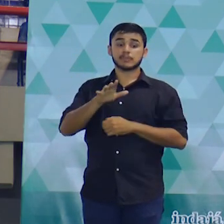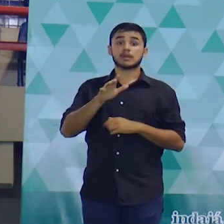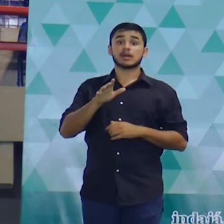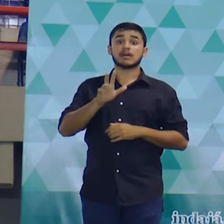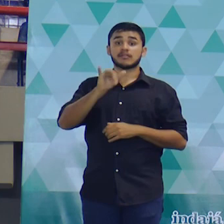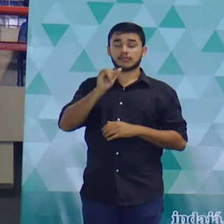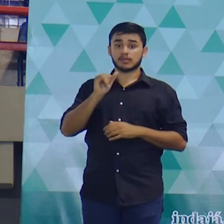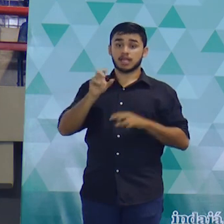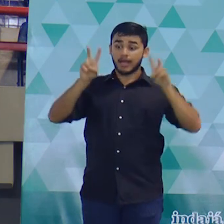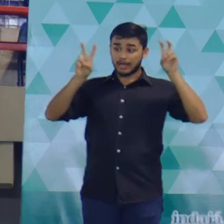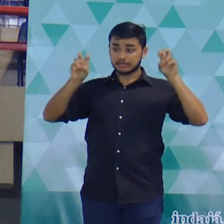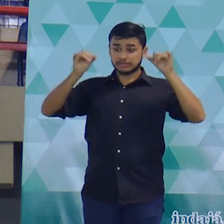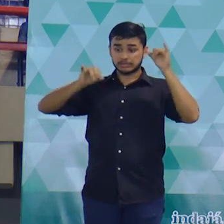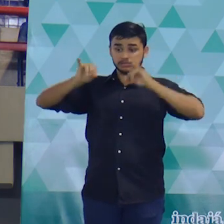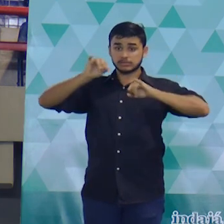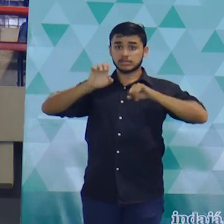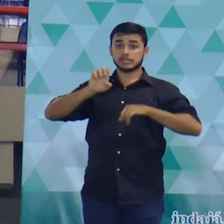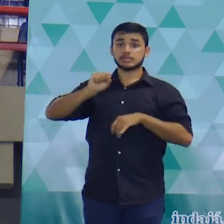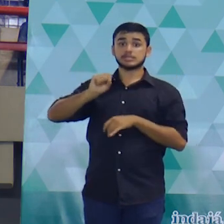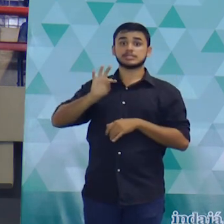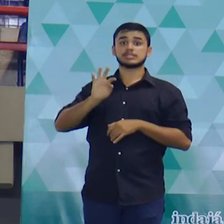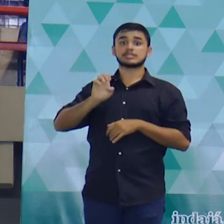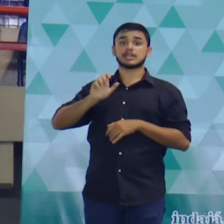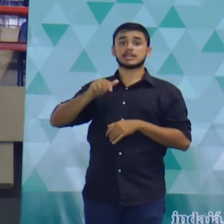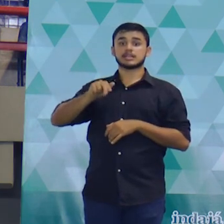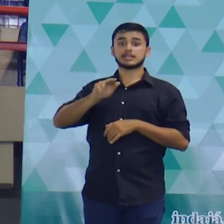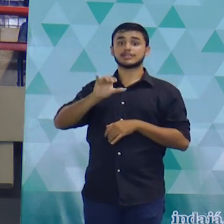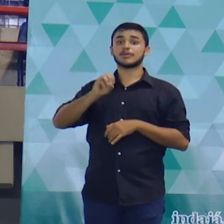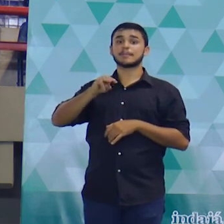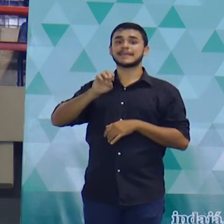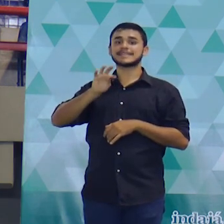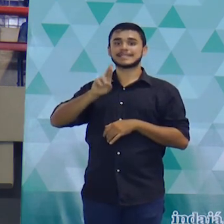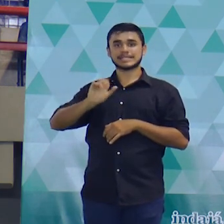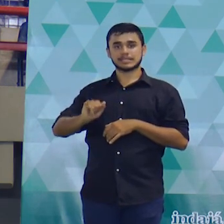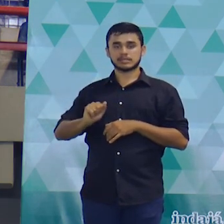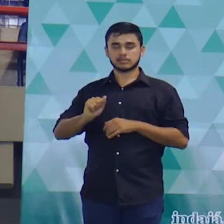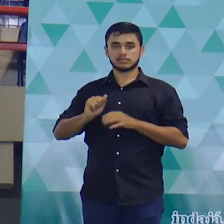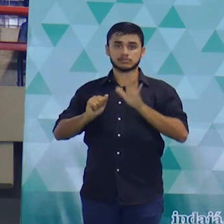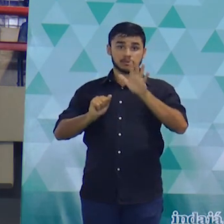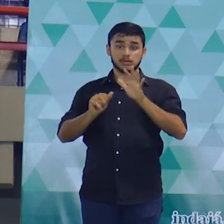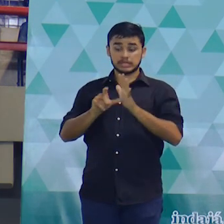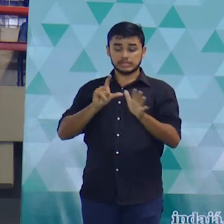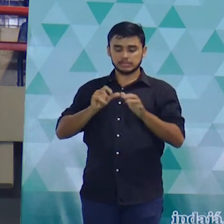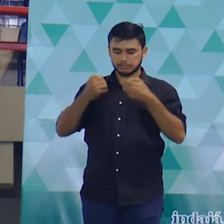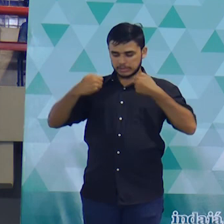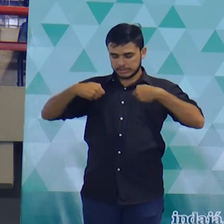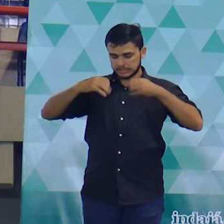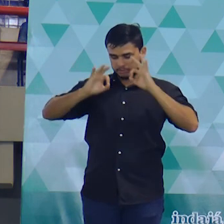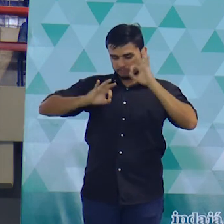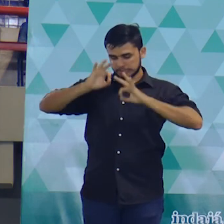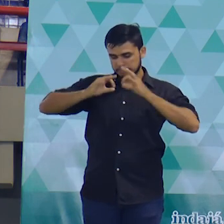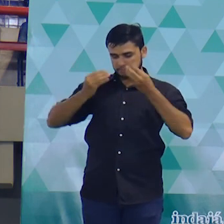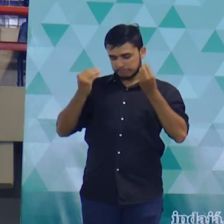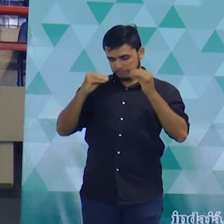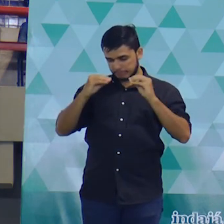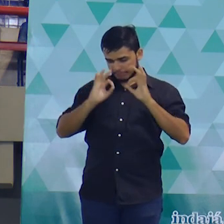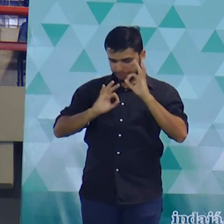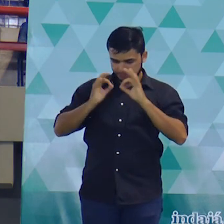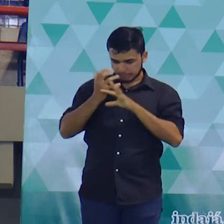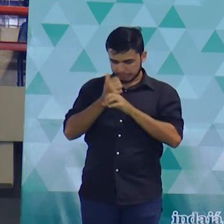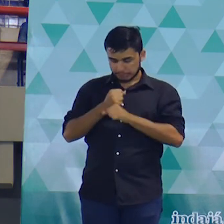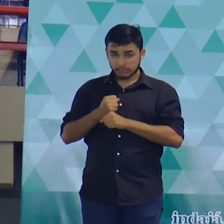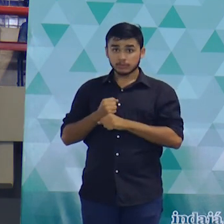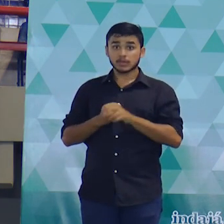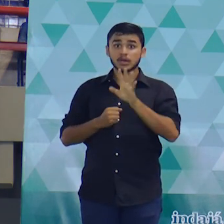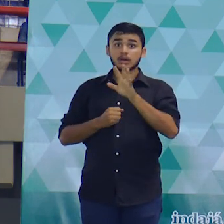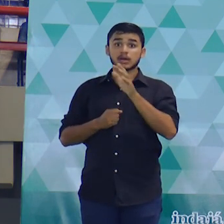na estequiometria, tem uns probleminhas para a gente resolver. Quais? Ele disse assim, eu preciso tratar